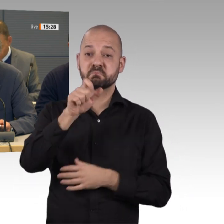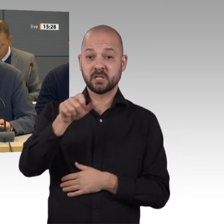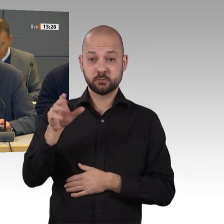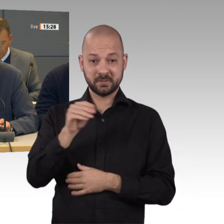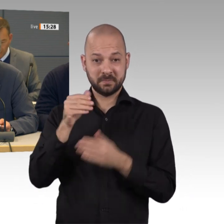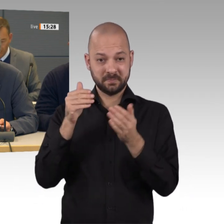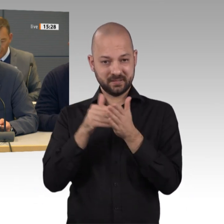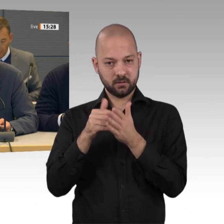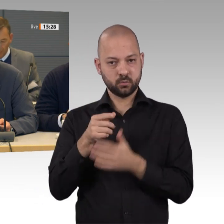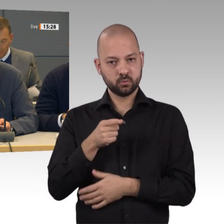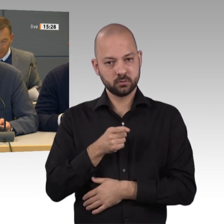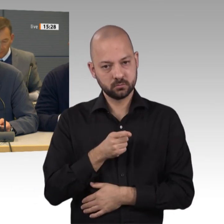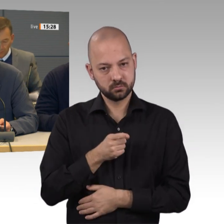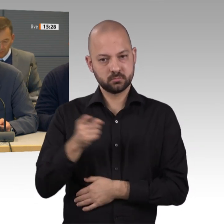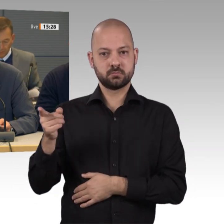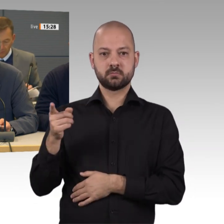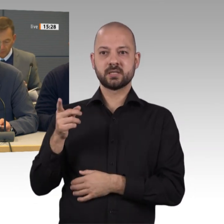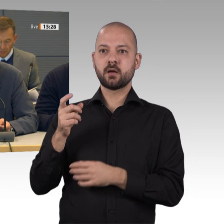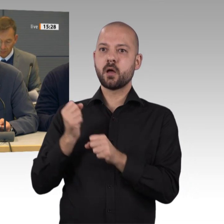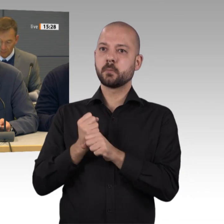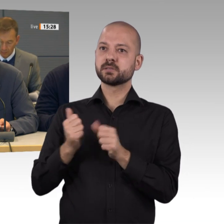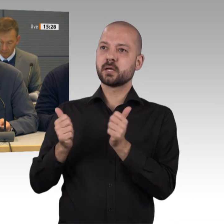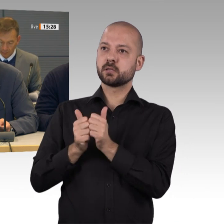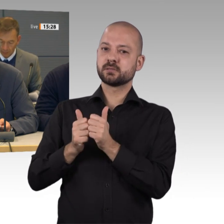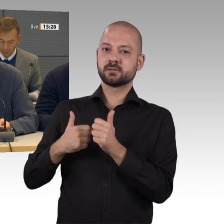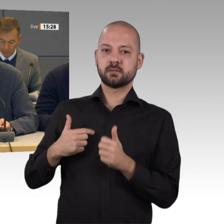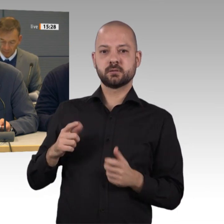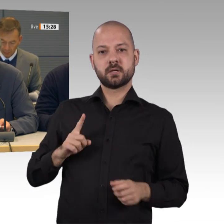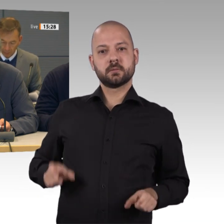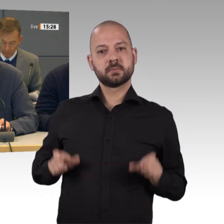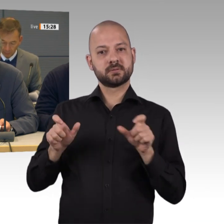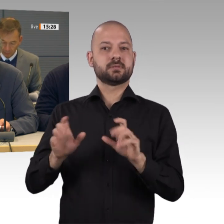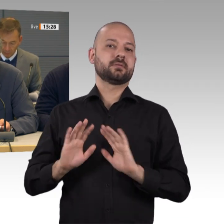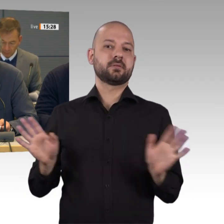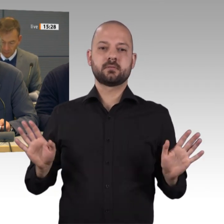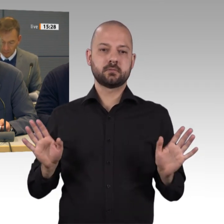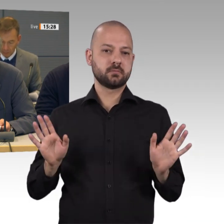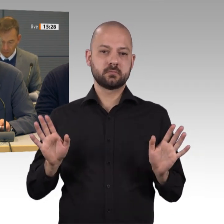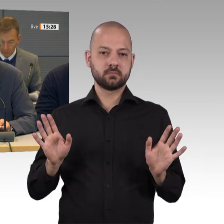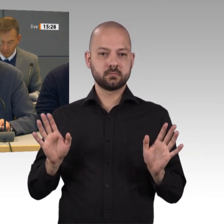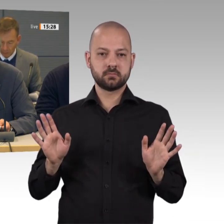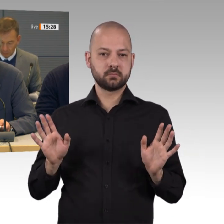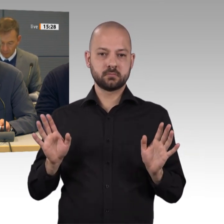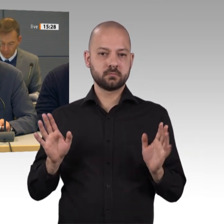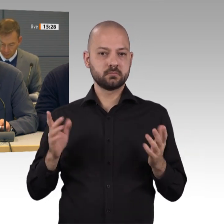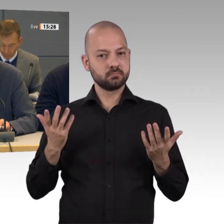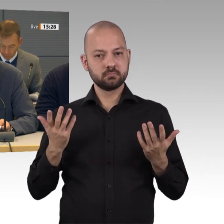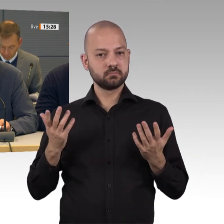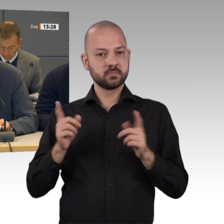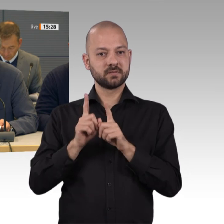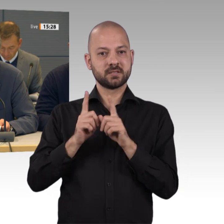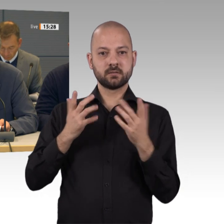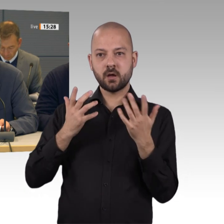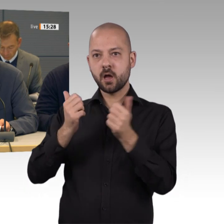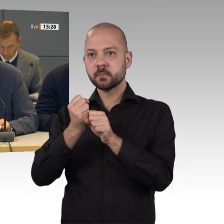dem betriebenen Alltag die Ansicht, dass diese Klarstellung hinsichtlich der Höhe der zu übernehmenden Kosten zur